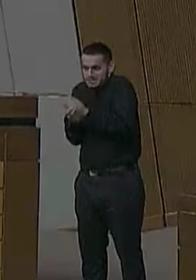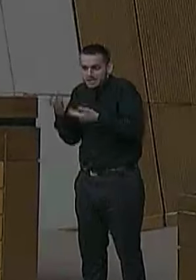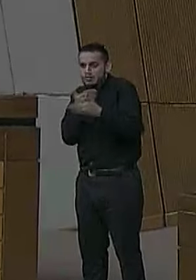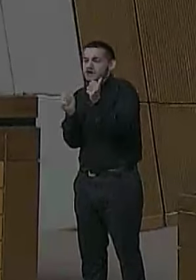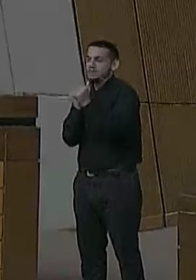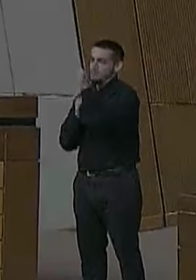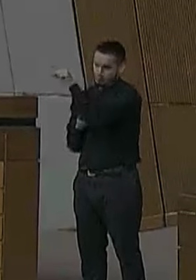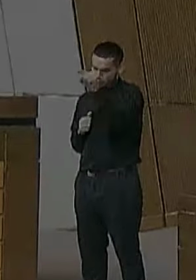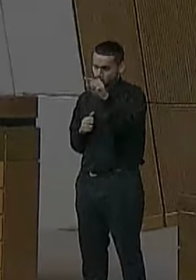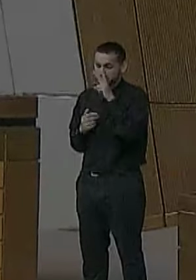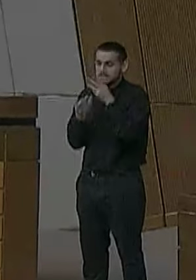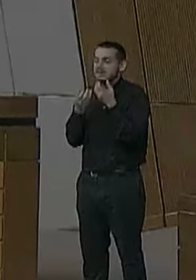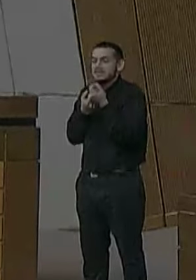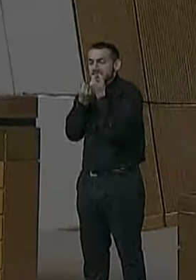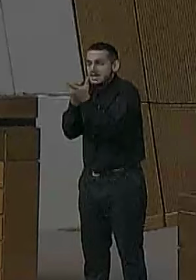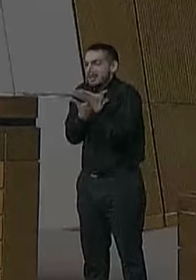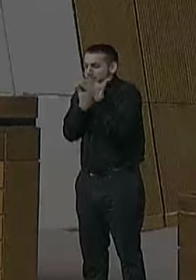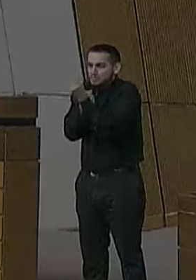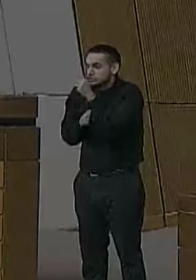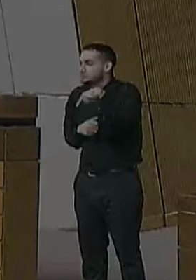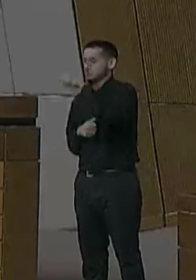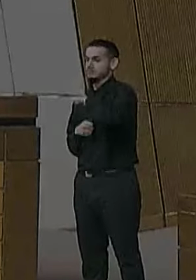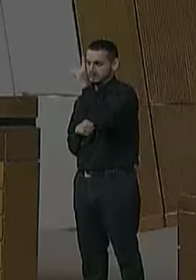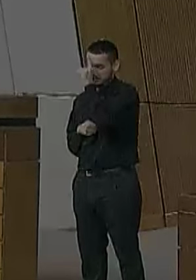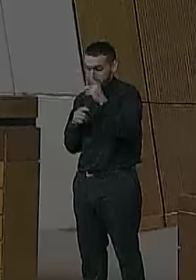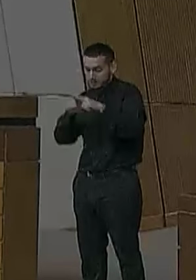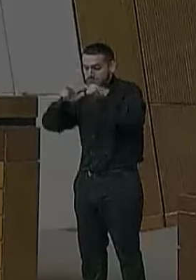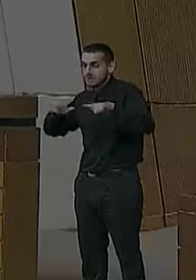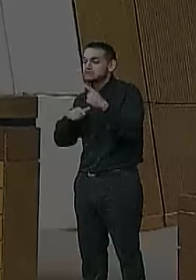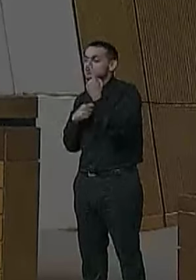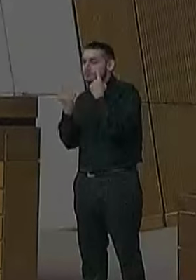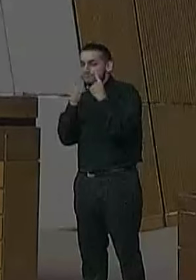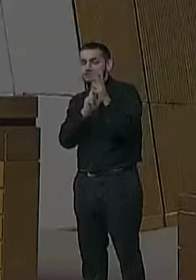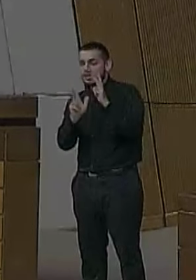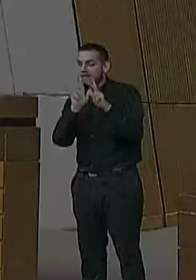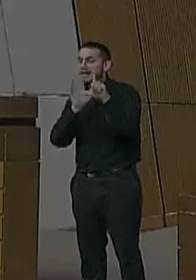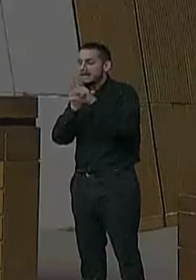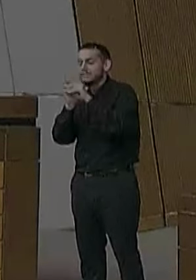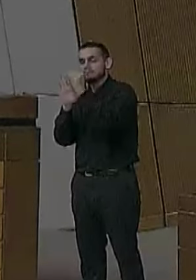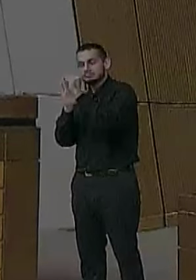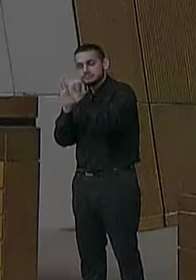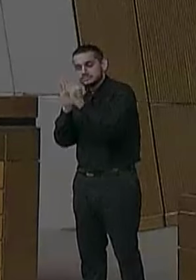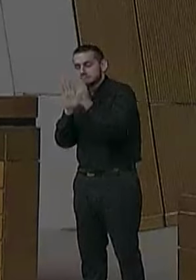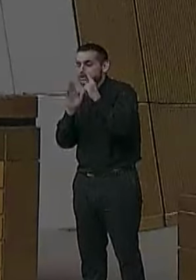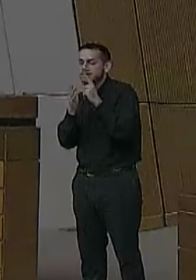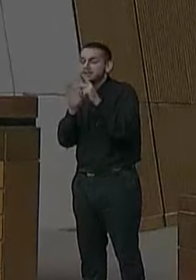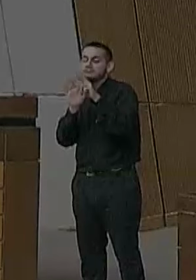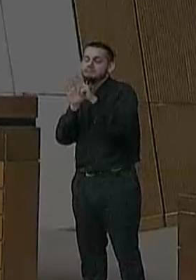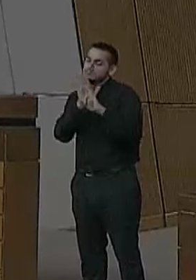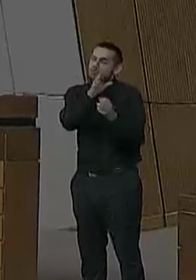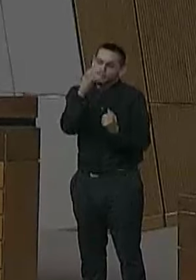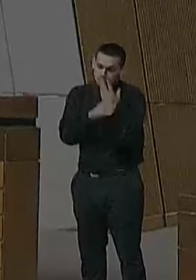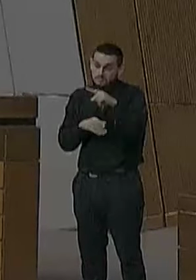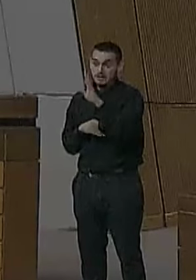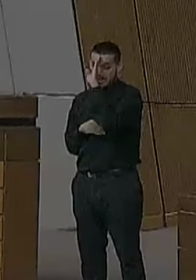y brindar y apoyar por sobre todas las cosas este espacio de conocimiento, este espacio de aprendizaje y